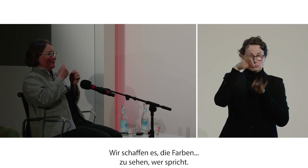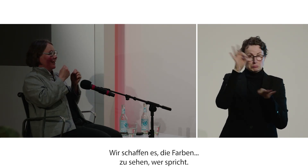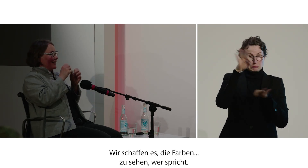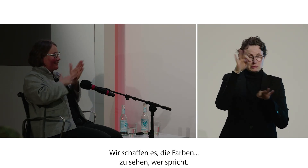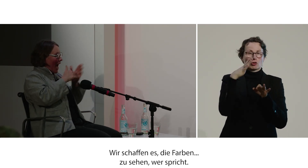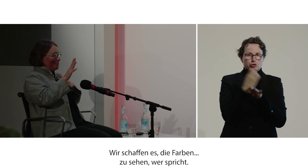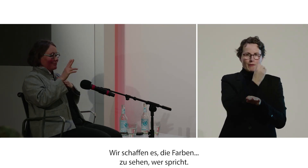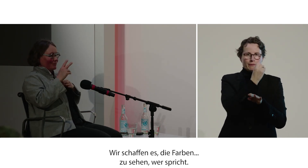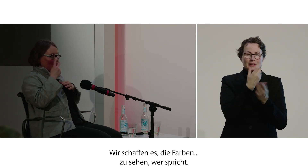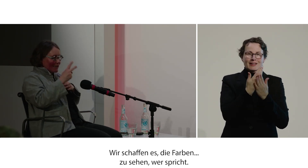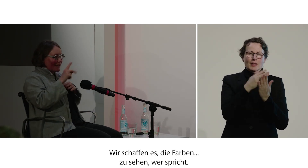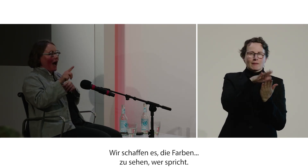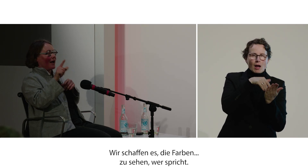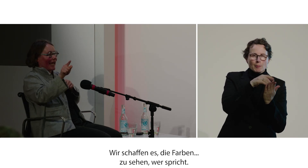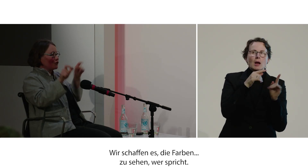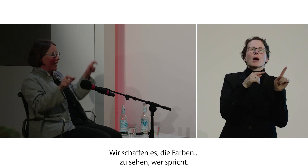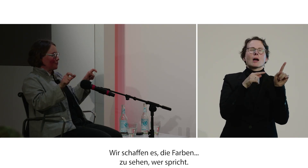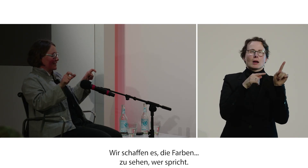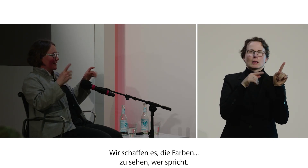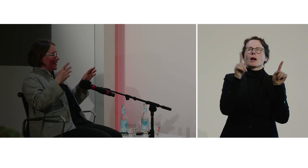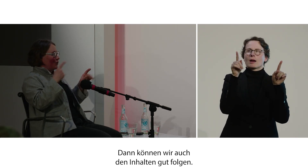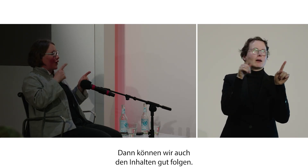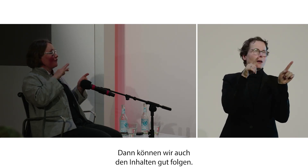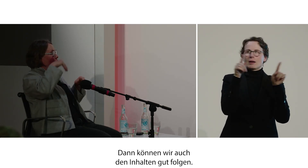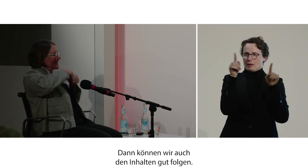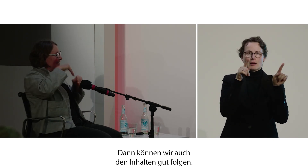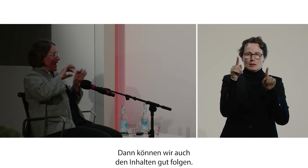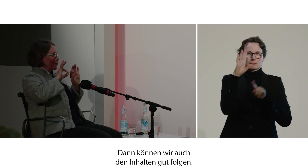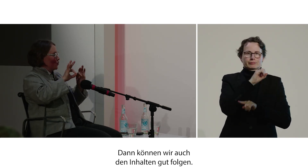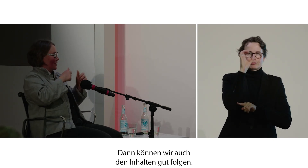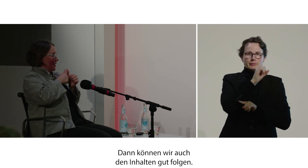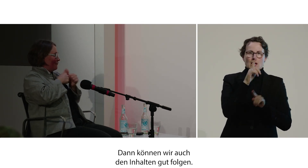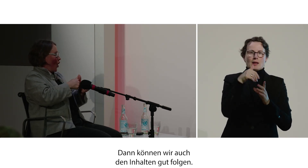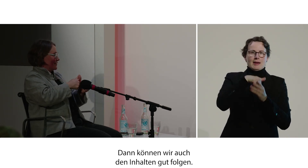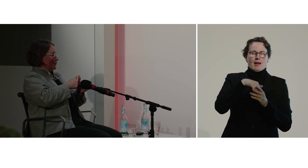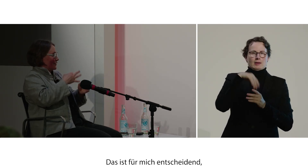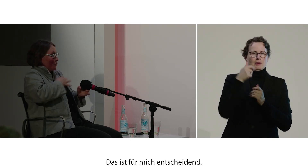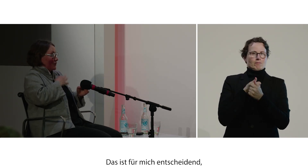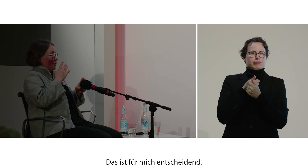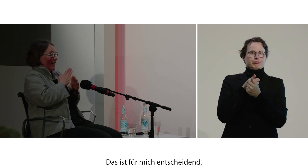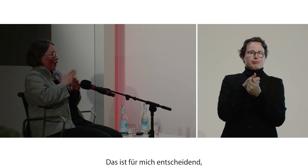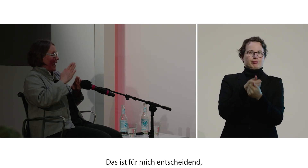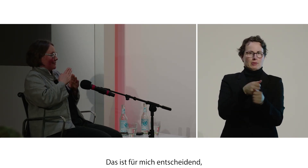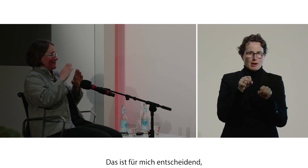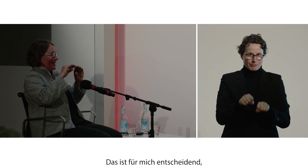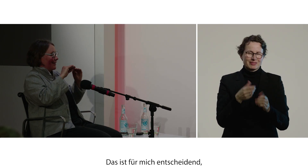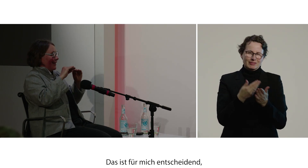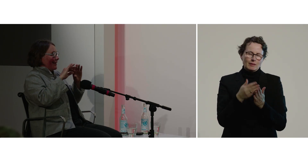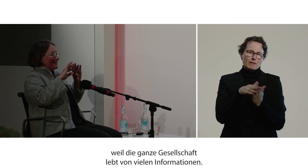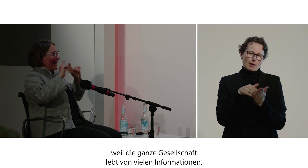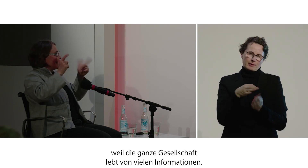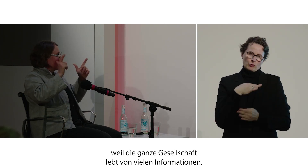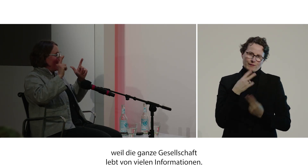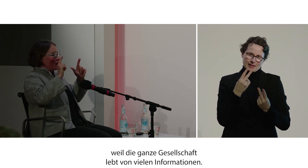wir schaffen die Farben zu sehen, ah, der und der spricht. Und dann können ja auch die Inhalte gut folgen. Und das ist für mich so entscheidend, weil